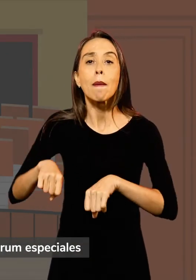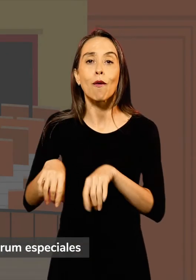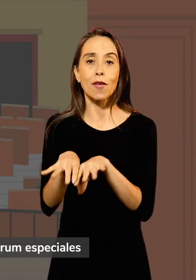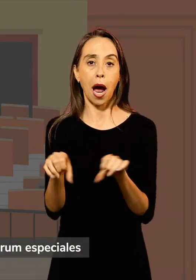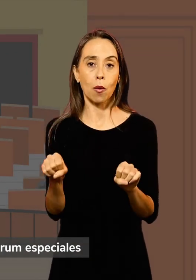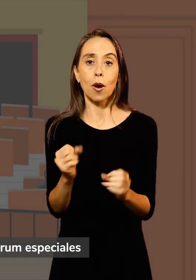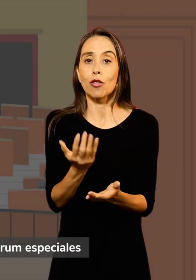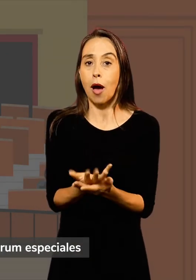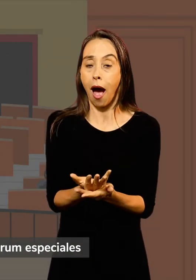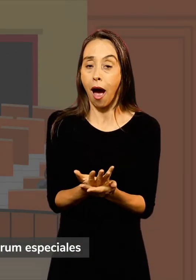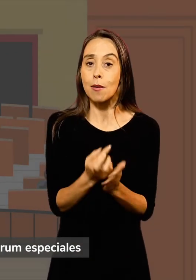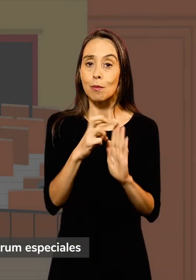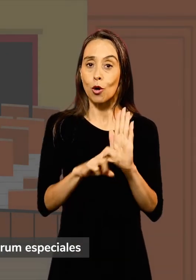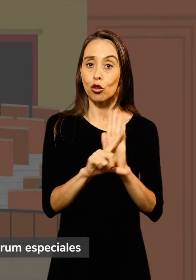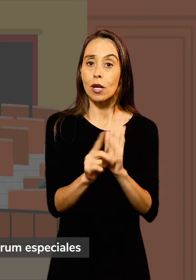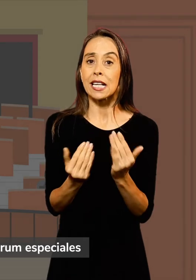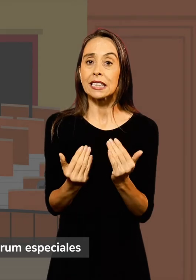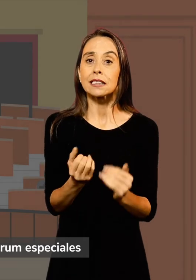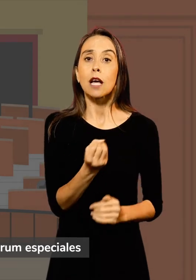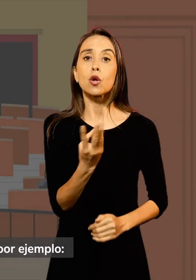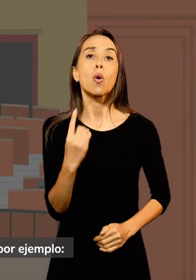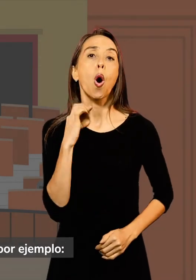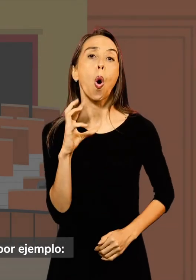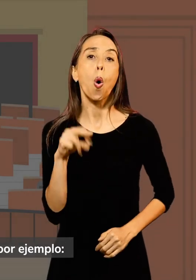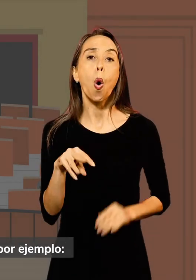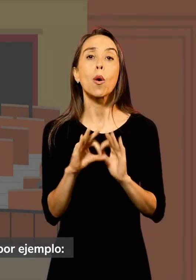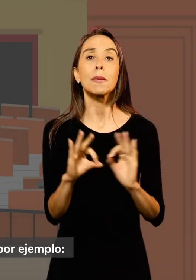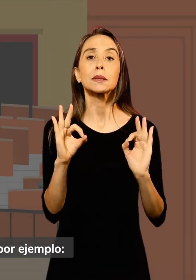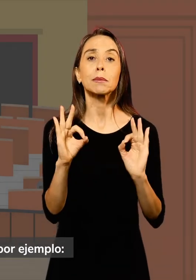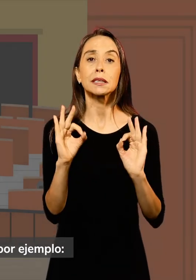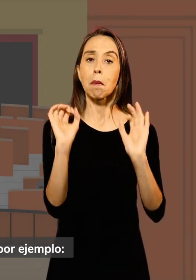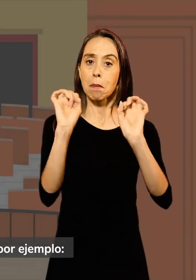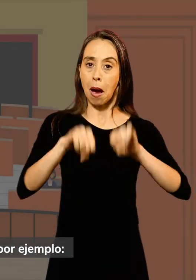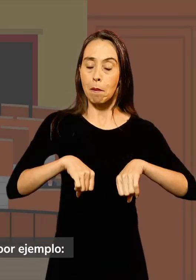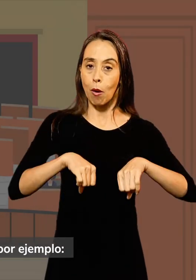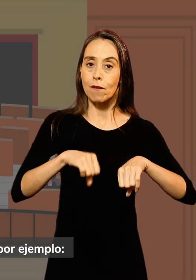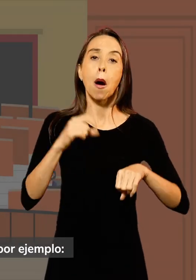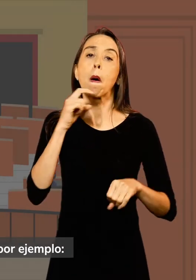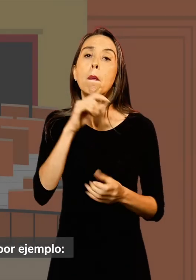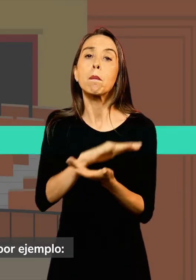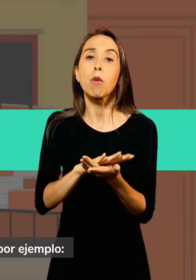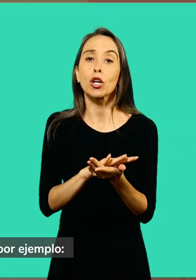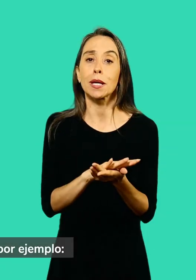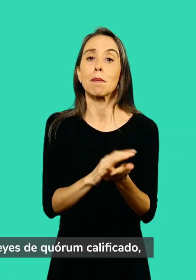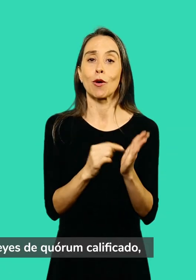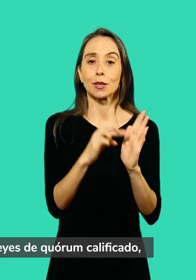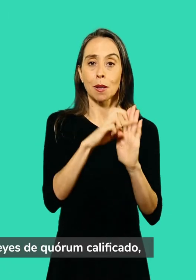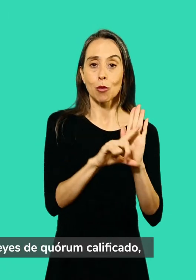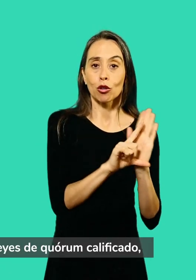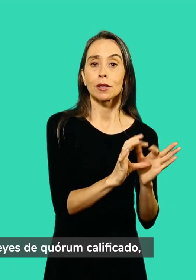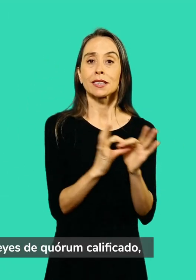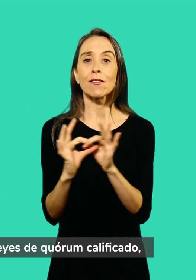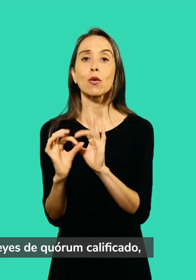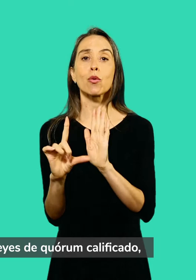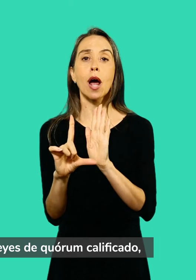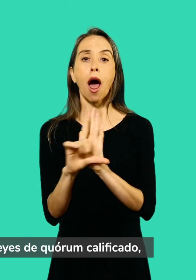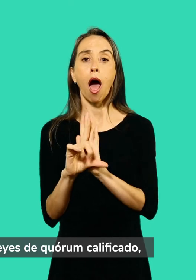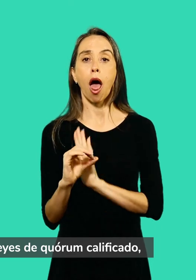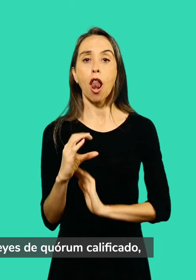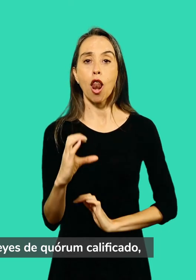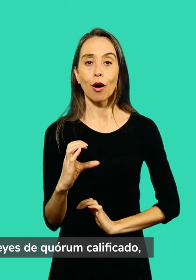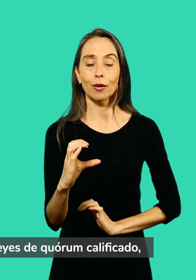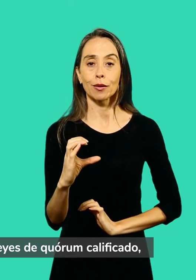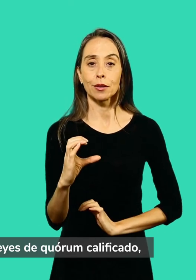Hay leyes que requieren de quórum especiales para ser aprobadas, como por ejemplo, las leyes orgánicas